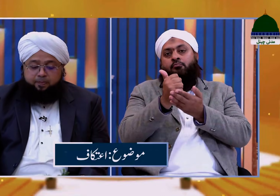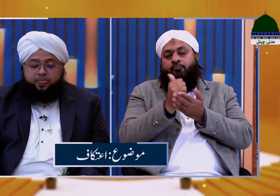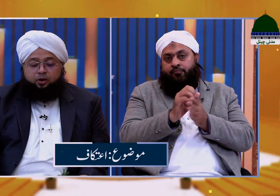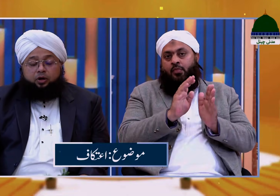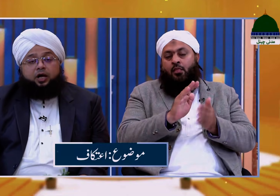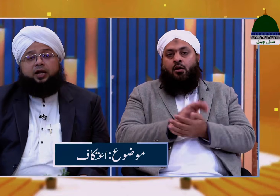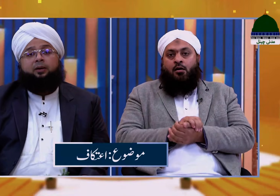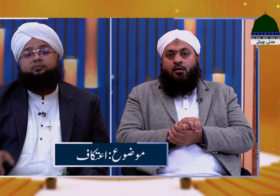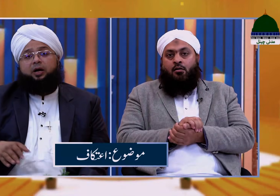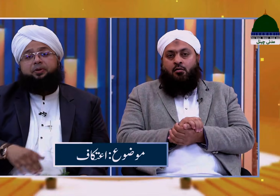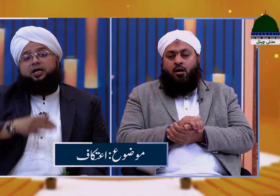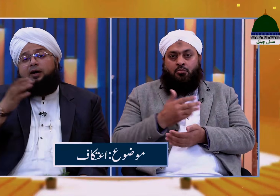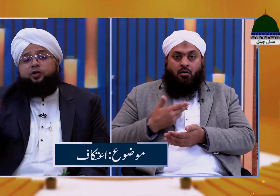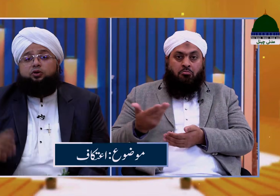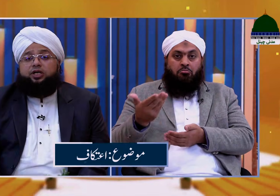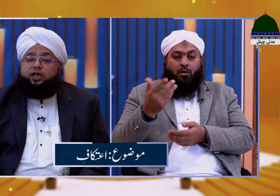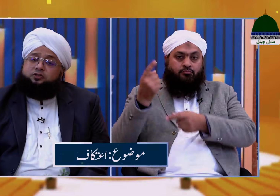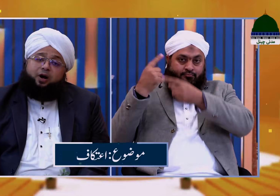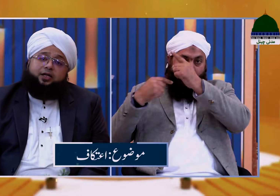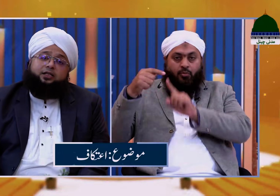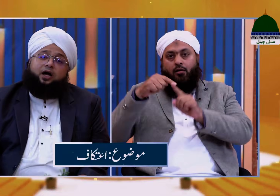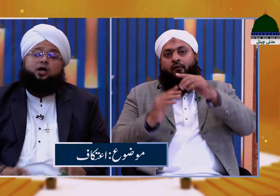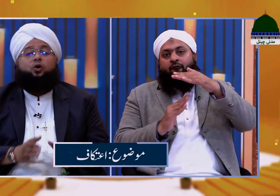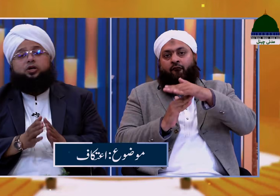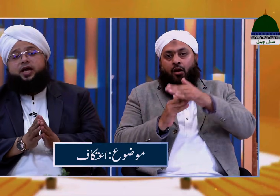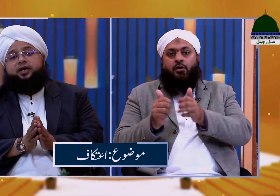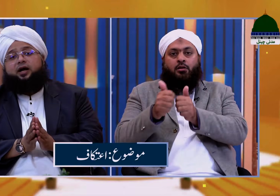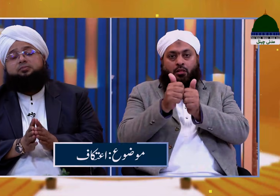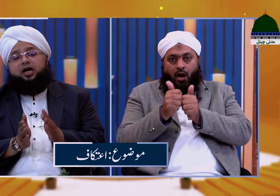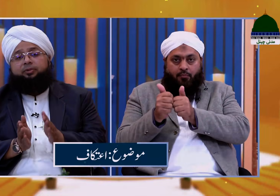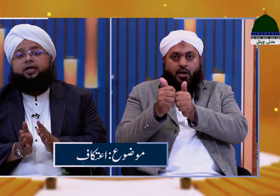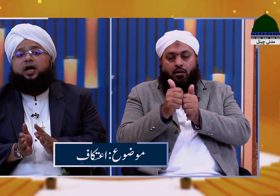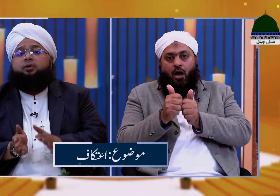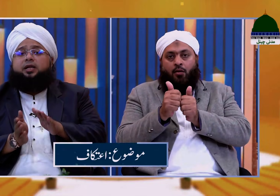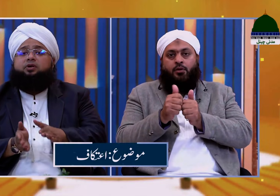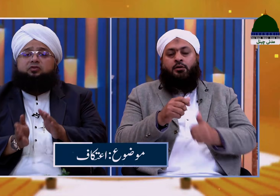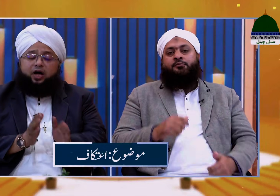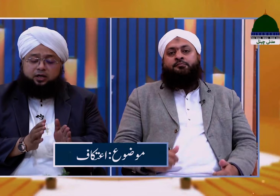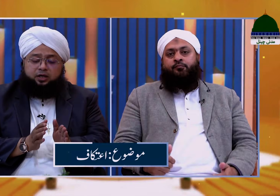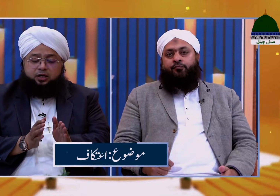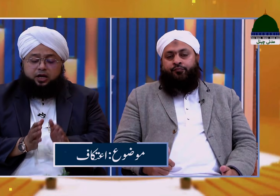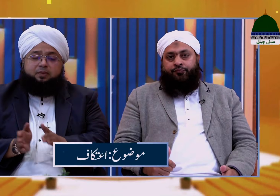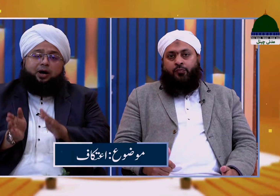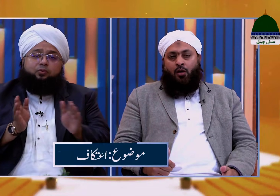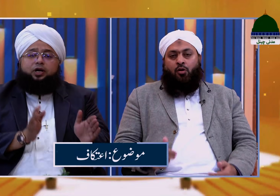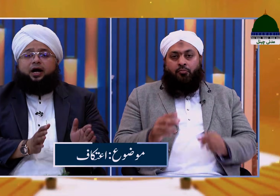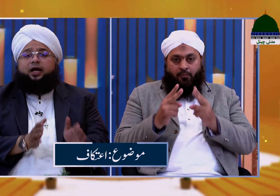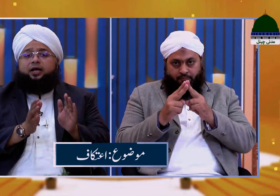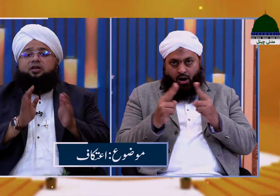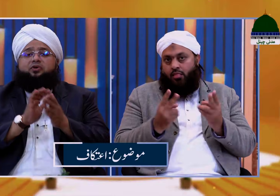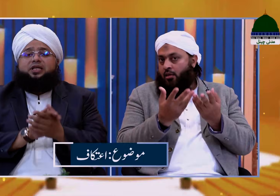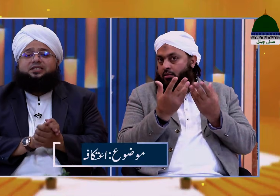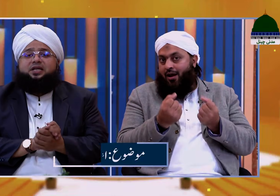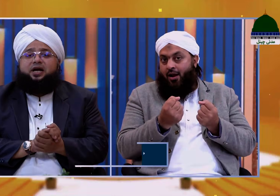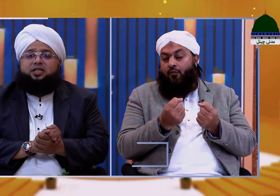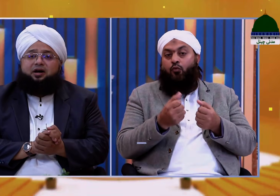ہیں، اور اگر ہم اپنے اکابر کو دیکھتے ہیں، سبحان اللہ، اولیاء کرام، صحابہ کرام علیہم رضوان کا یہ معمول رہا ہے